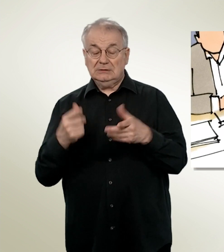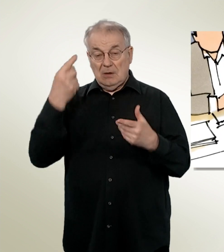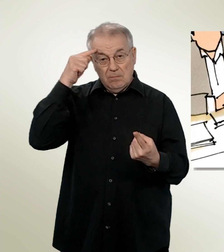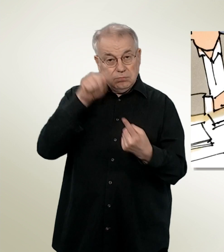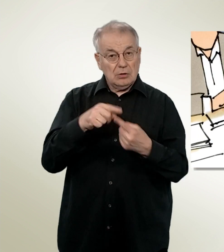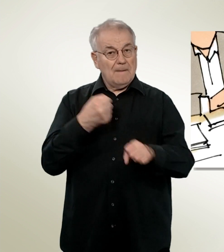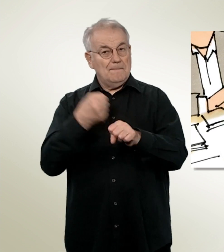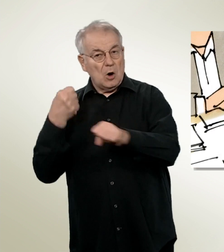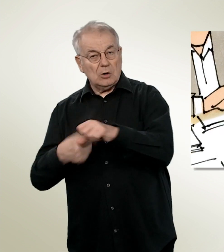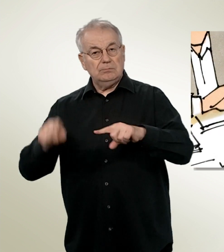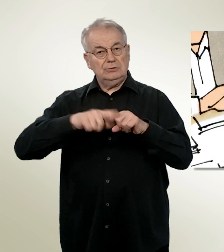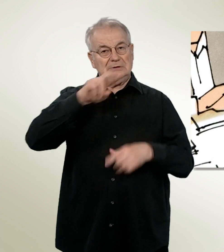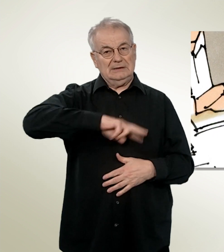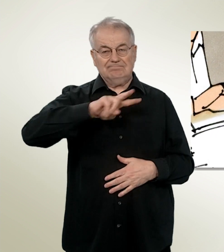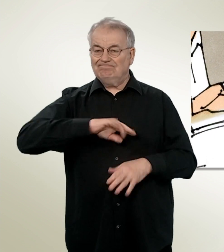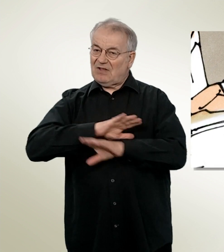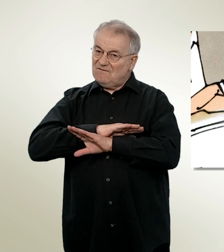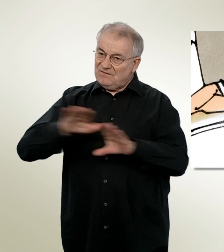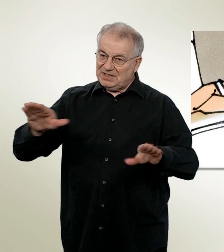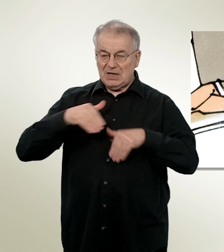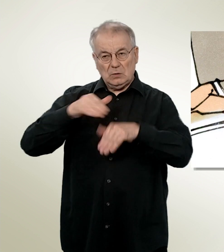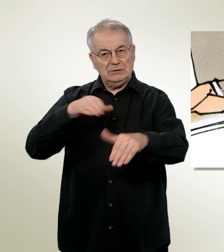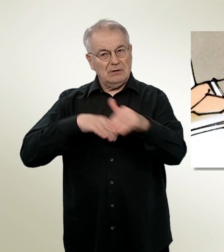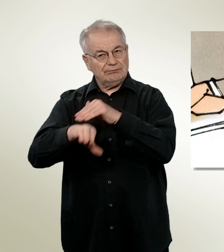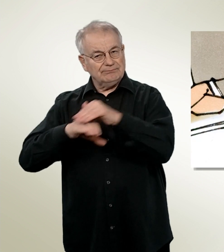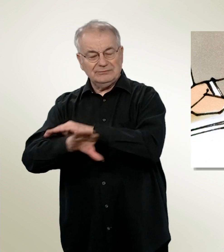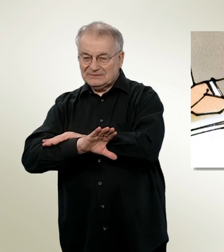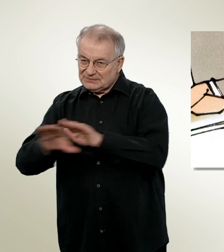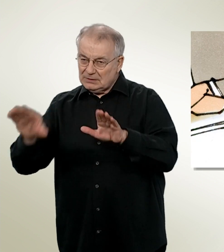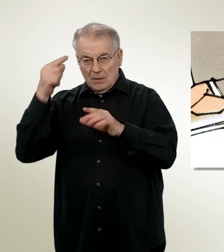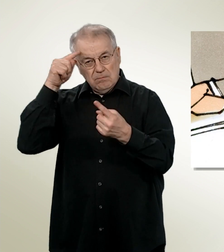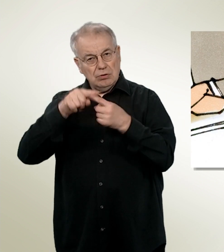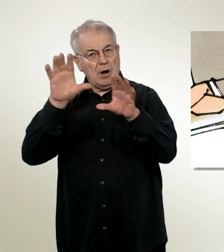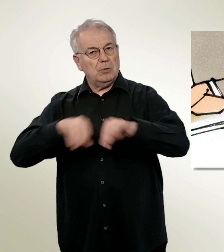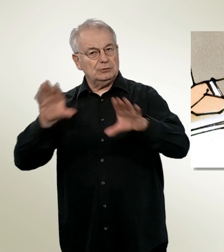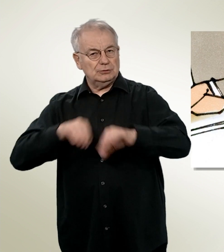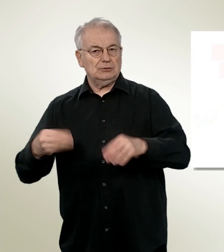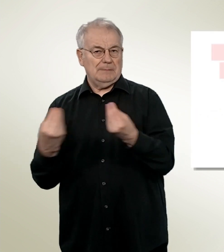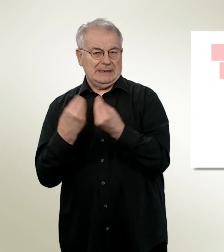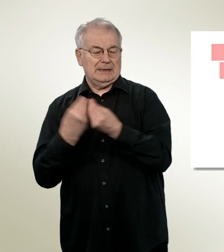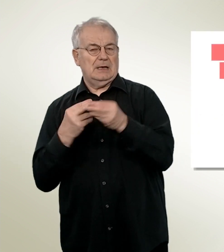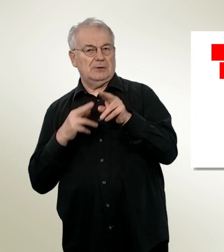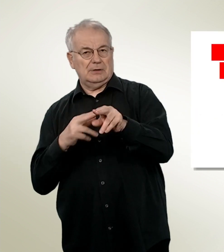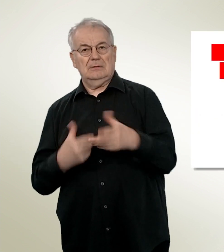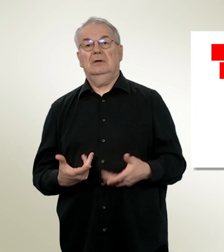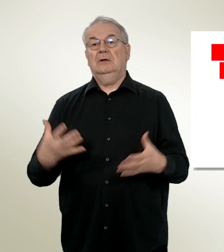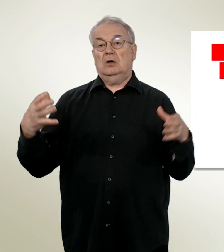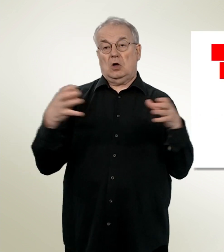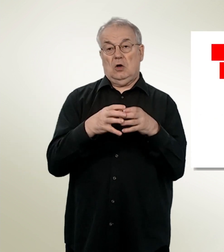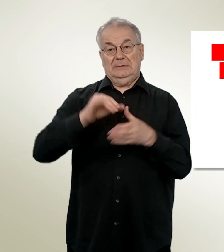banques et assurances ne puissent pas continuer à investir dans la production de matériel de guerre. Le comité d'initiative avance que